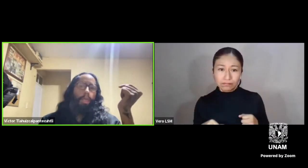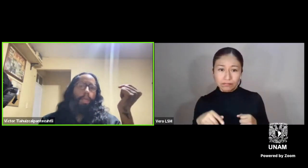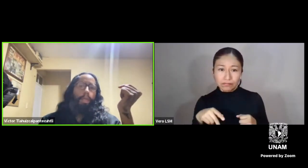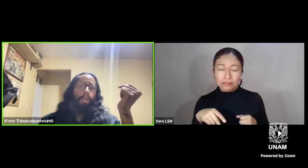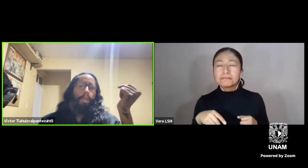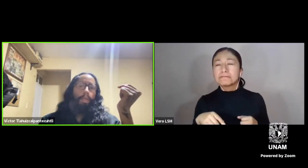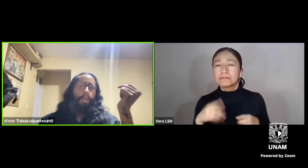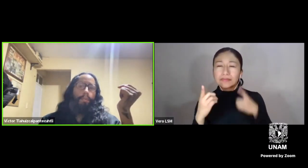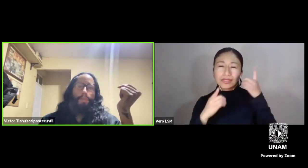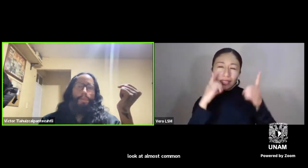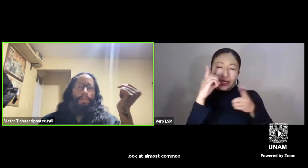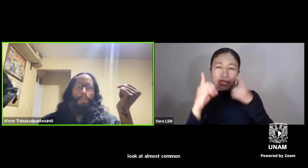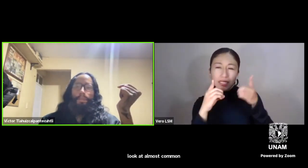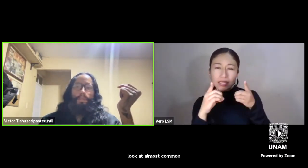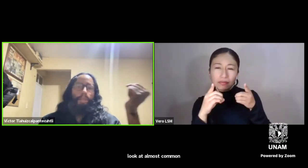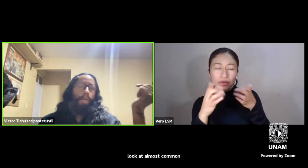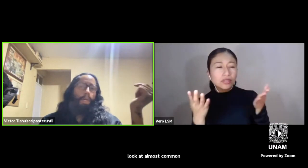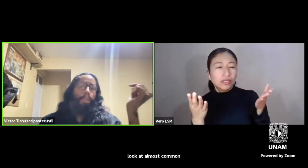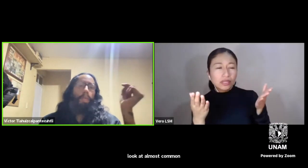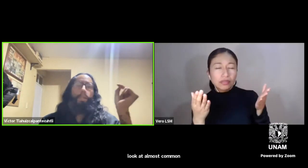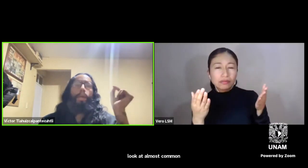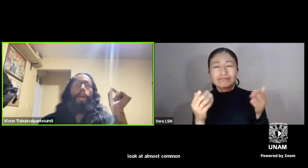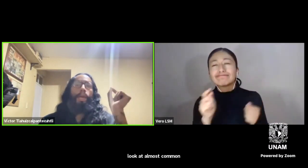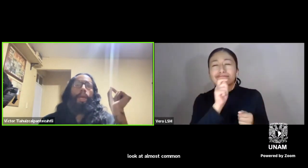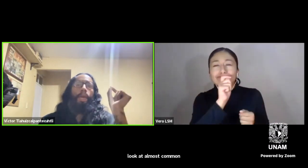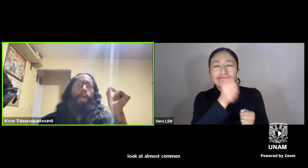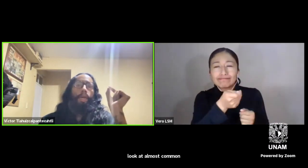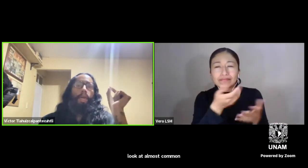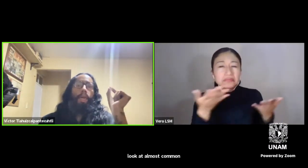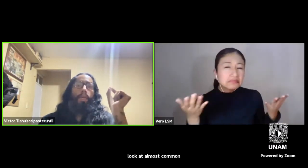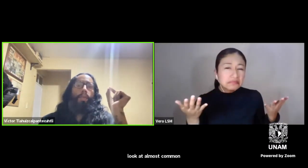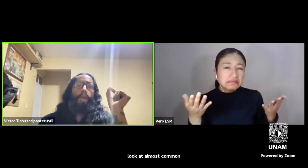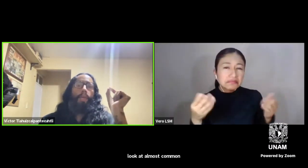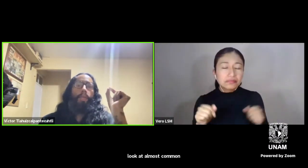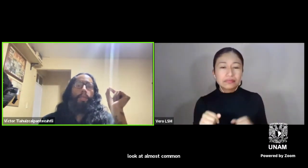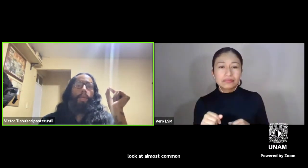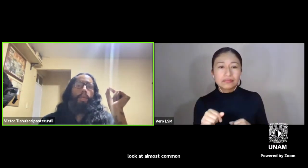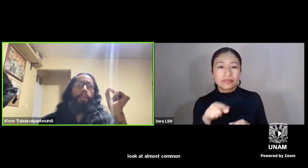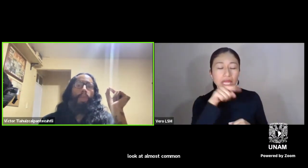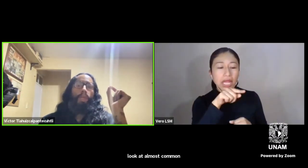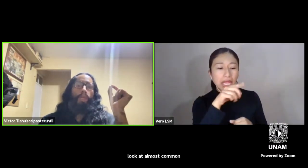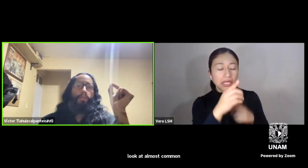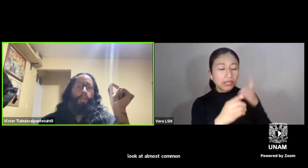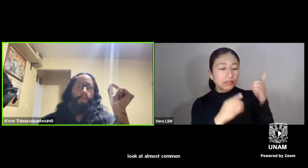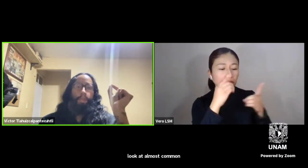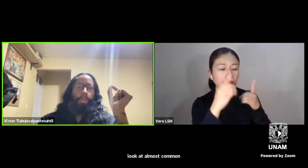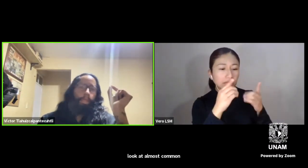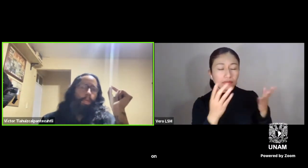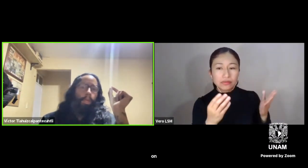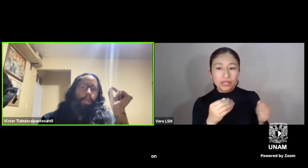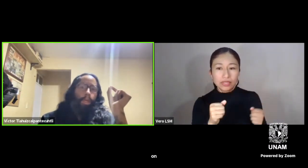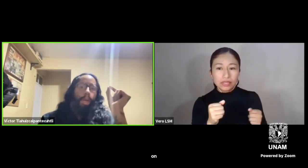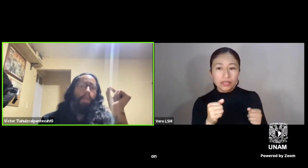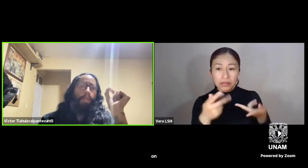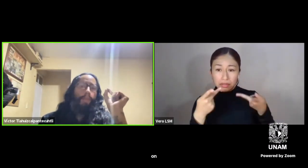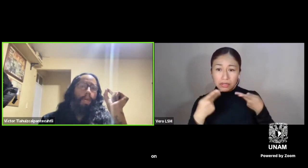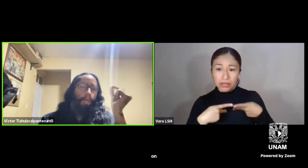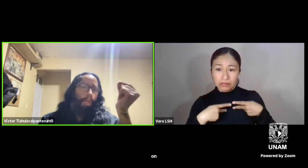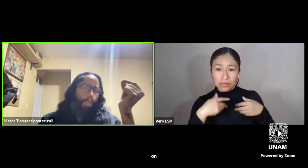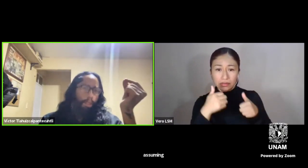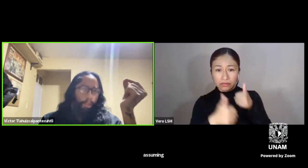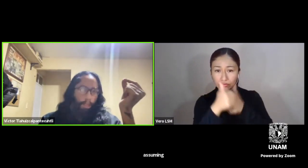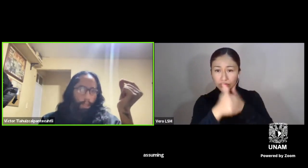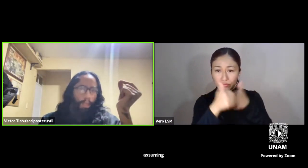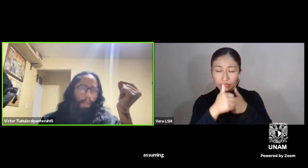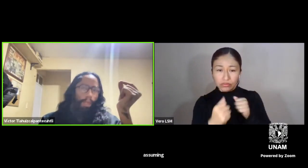deporte? Como un terreno en el cual el sujeto es competitivo, asume